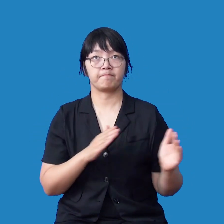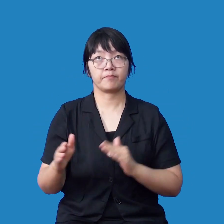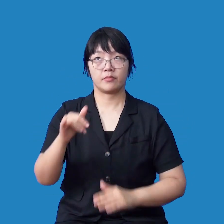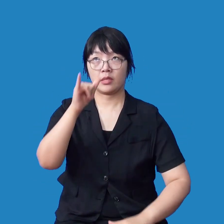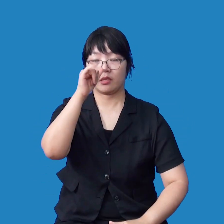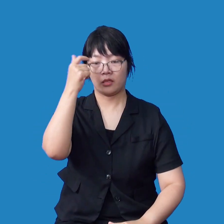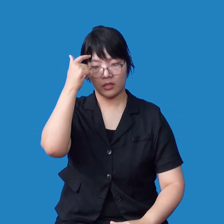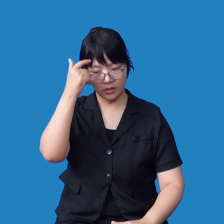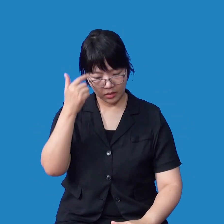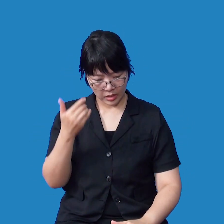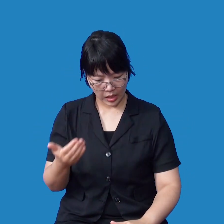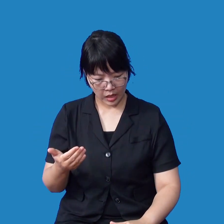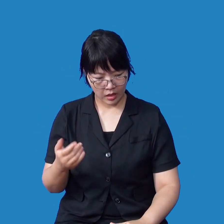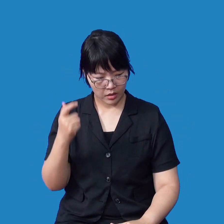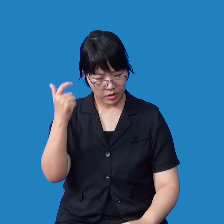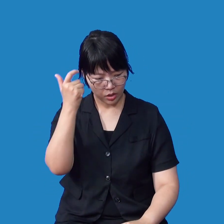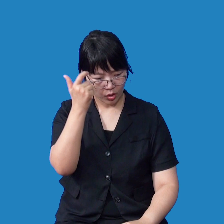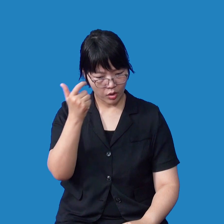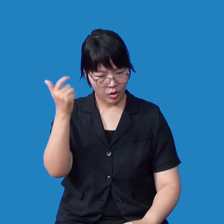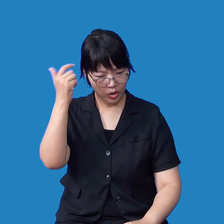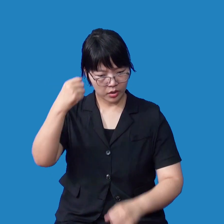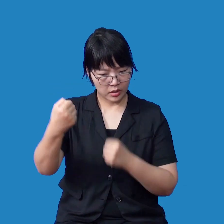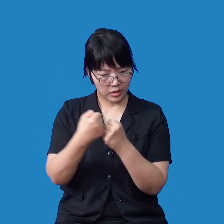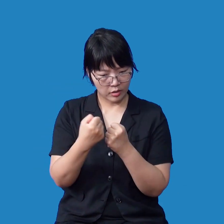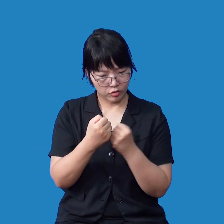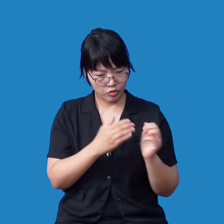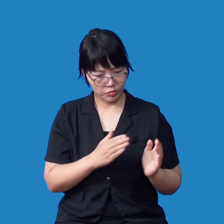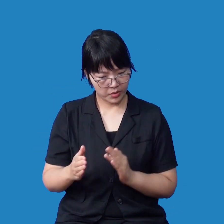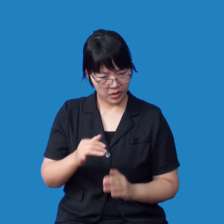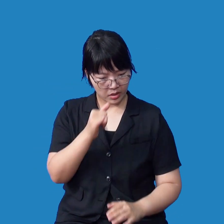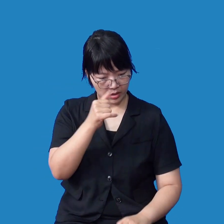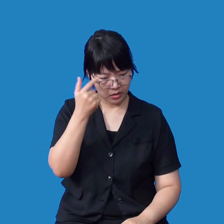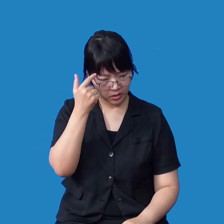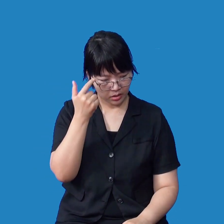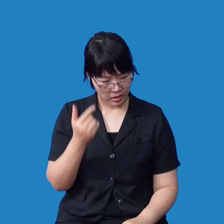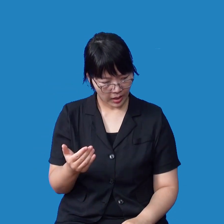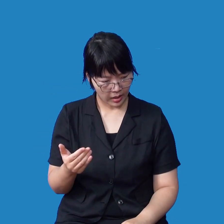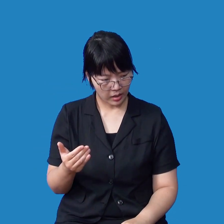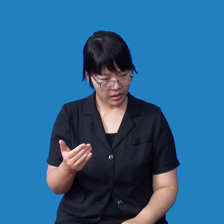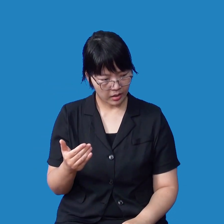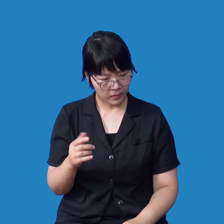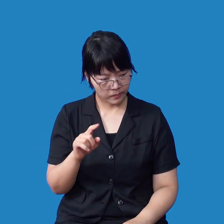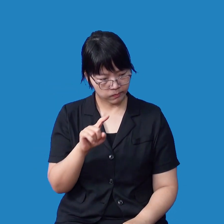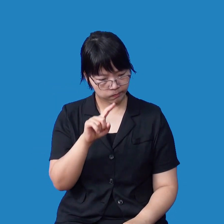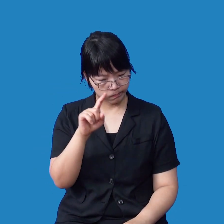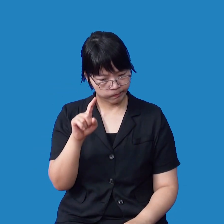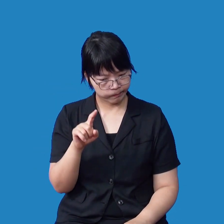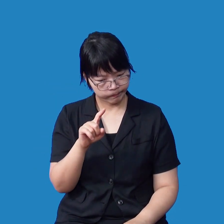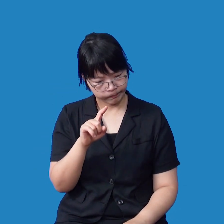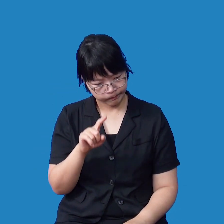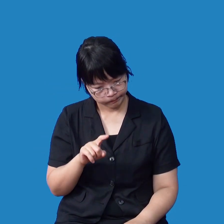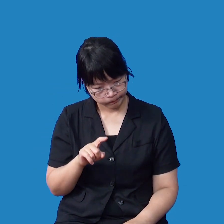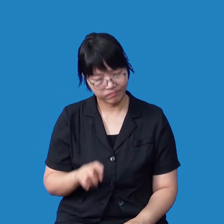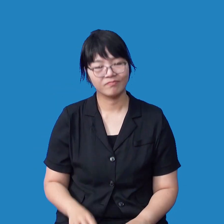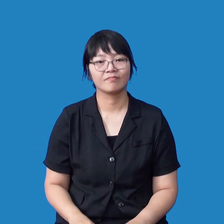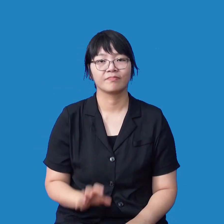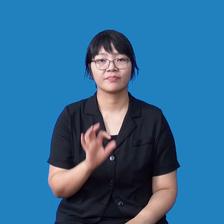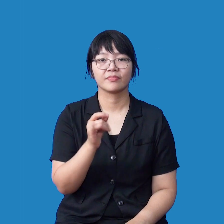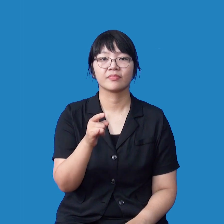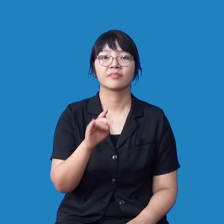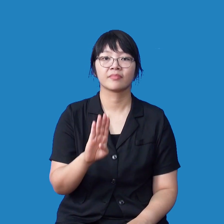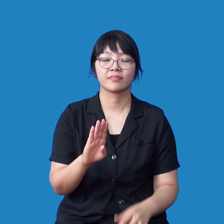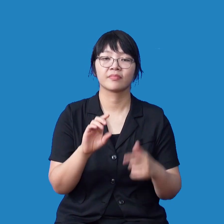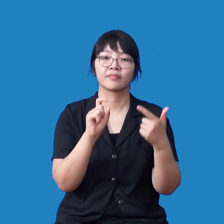무장을 하고 있는가? 우리는 정말 하나님의 전신갑주로 무장하고 있을까요? 자, 에베소 6장 10절